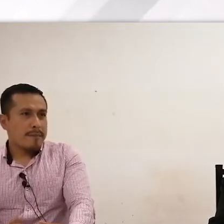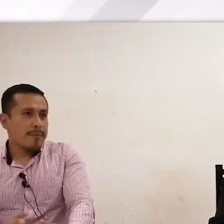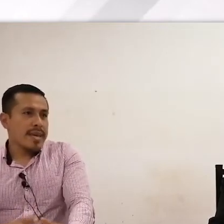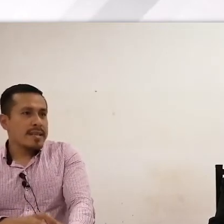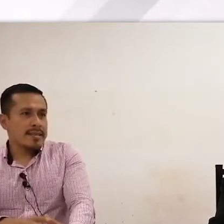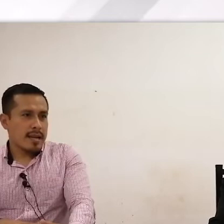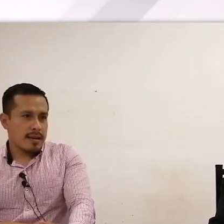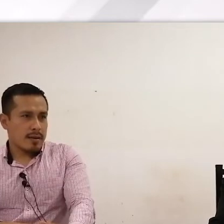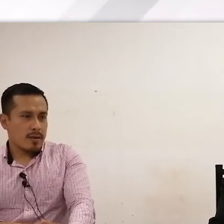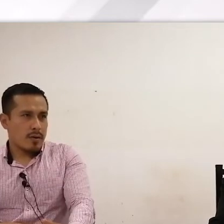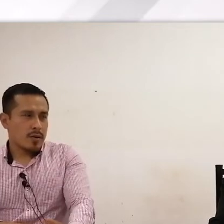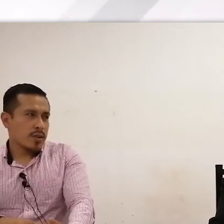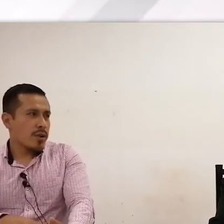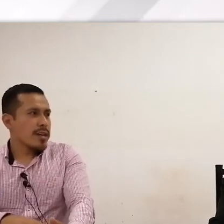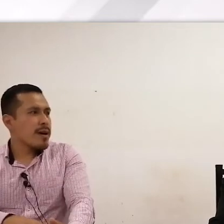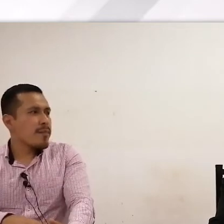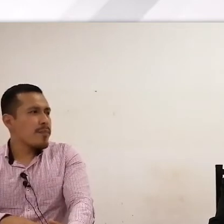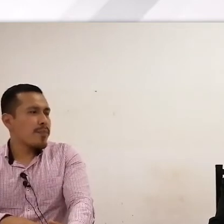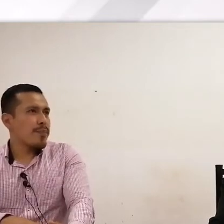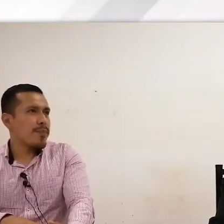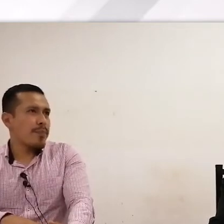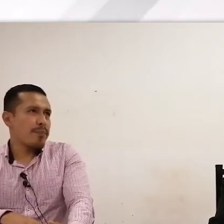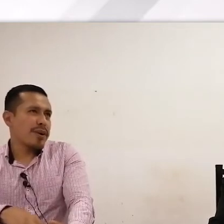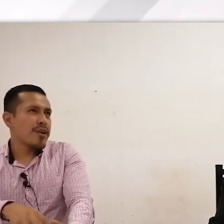familia piensan o se